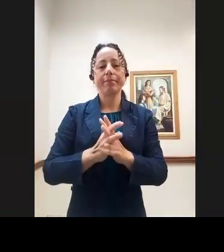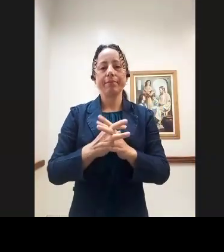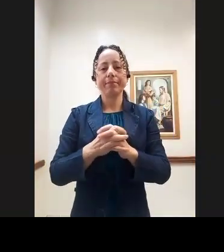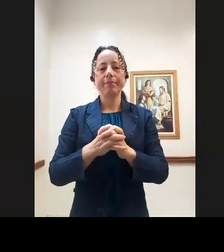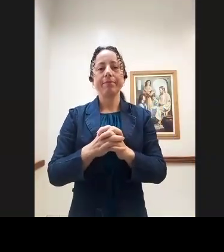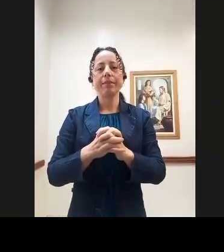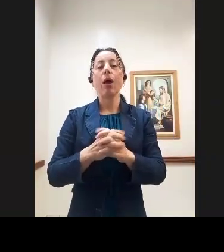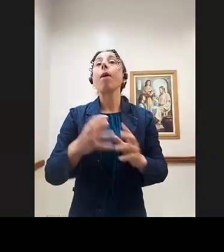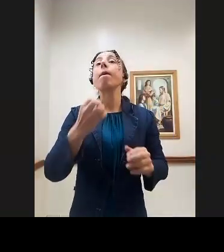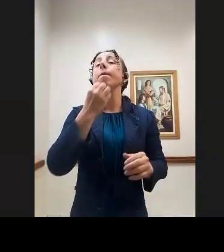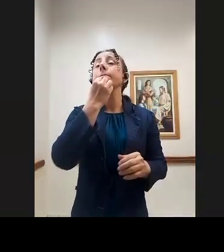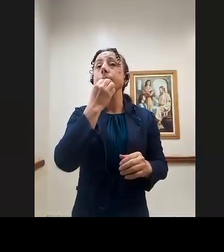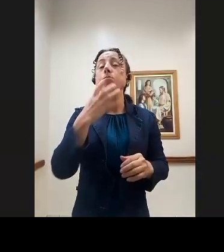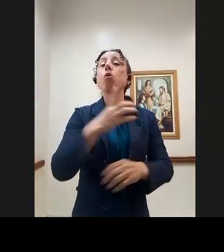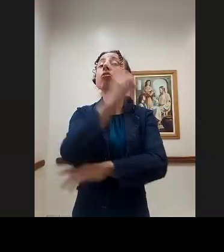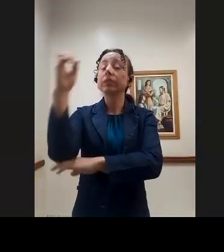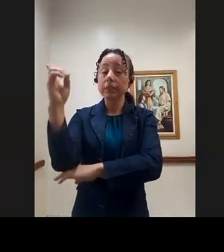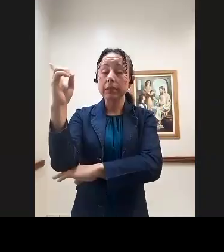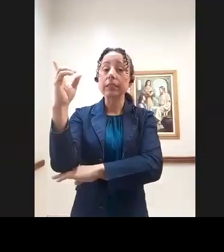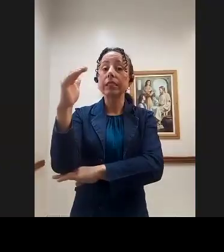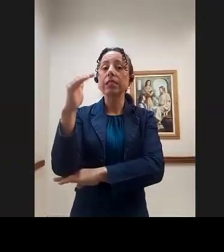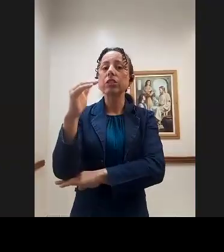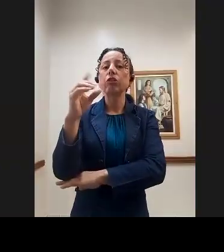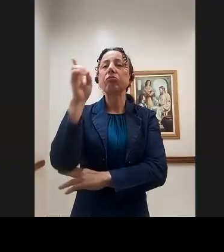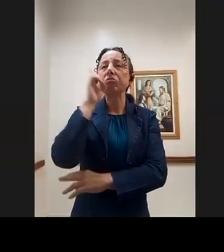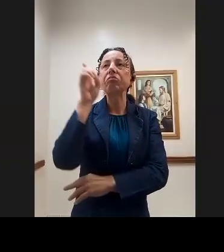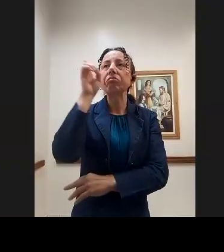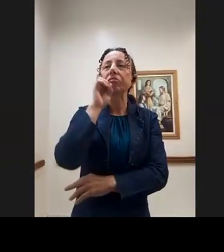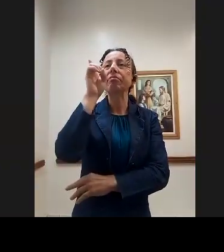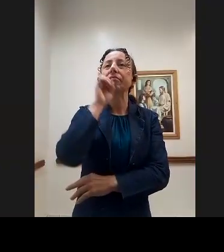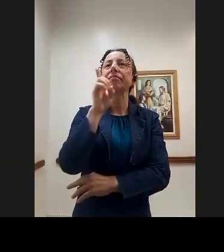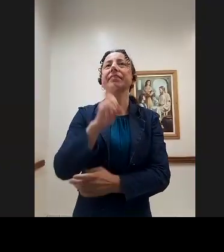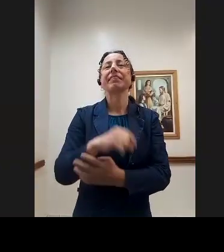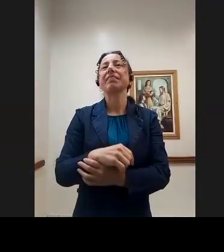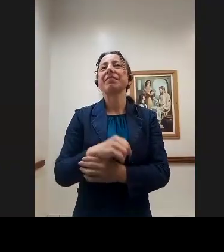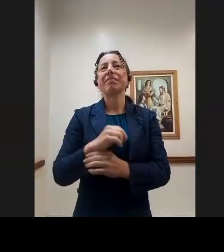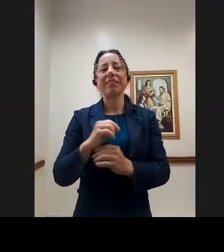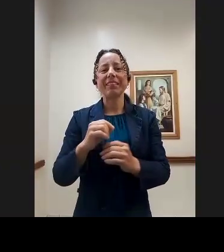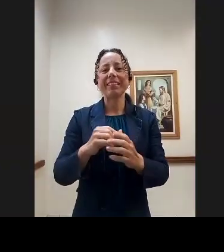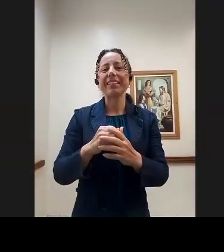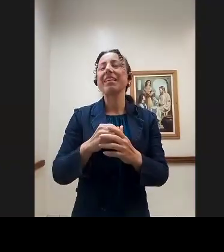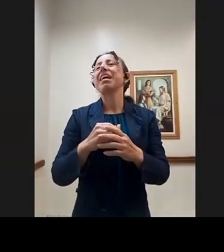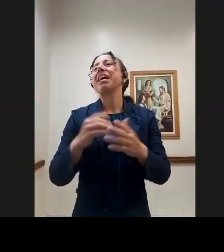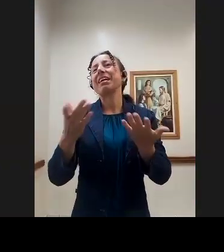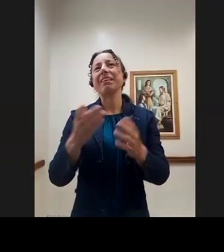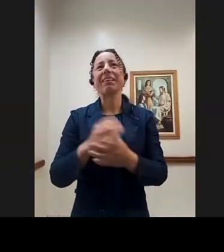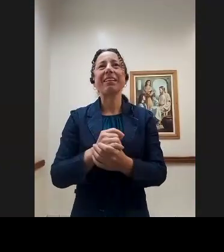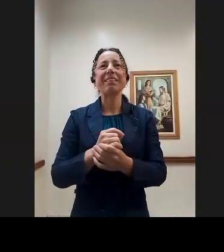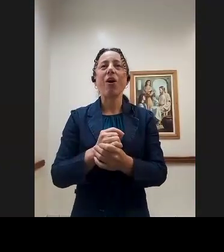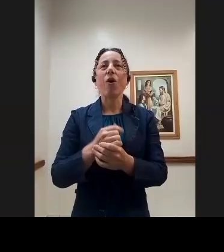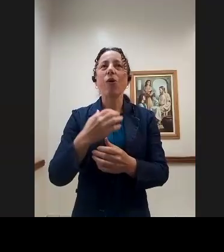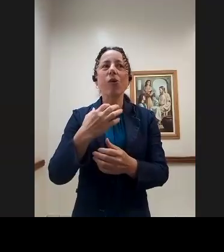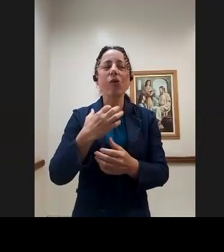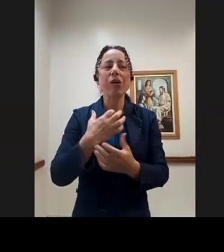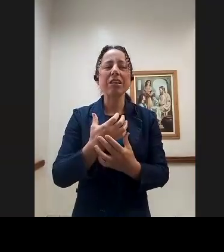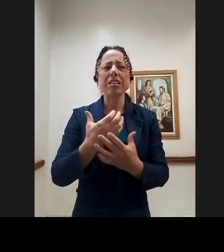Bom dia. Geralmente eu gosto de deixar vocês a falar um pouquinho mais, mas hoje eu senti que o Senhor